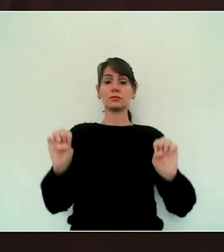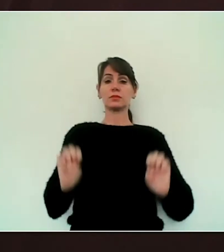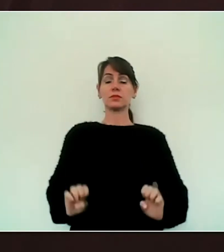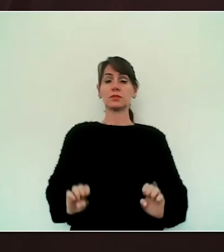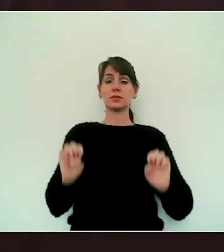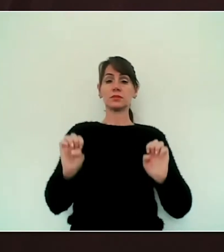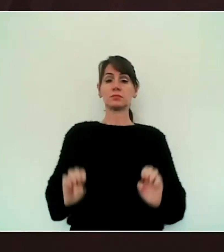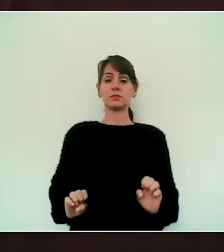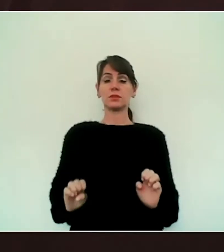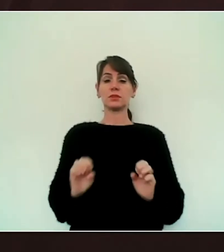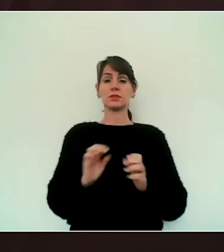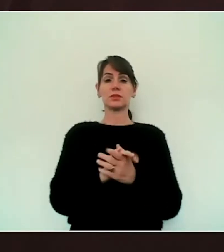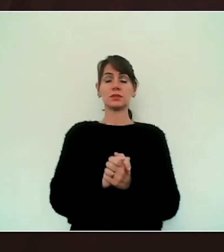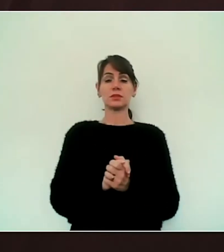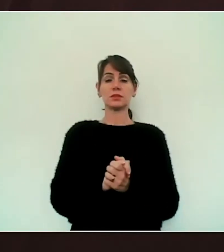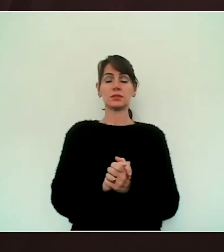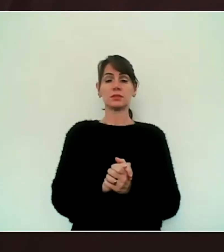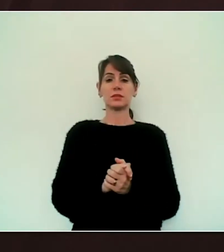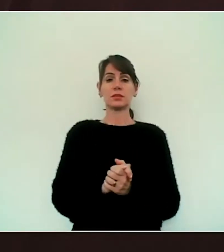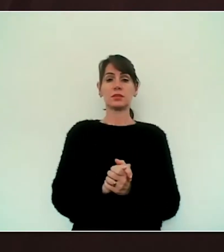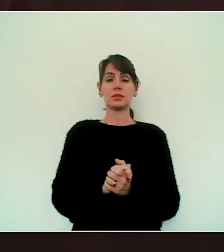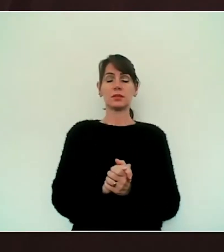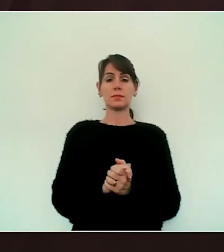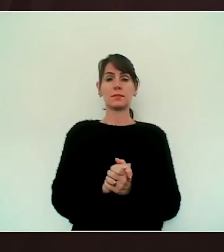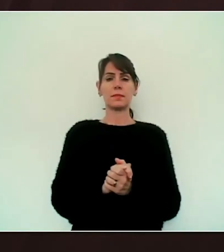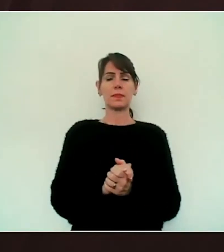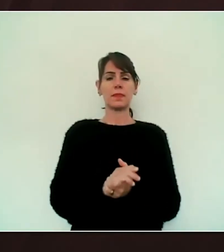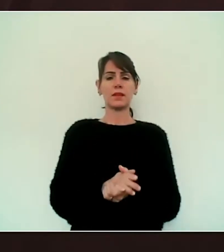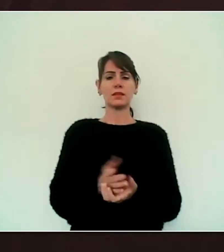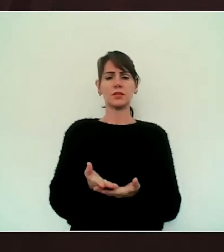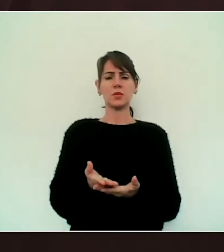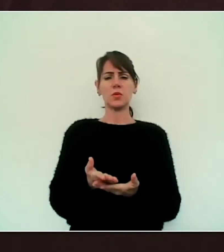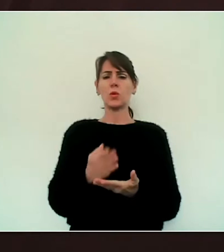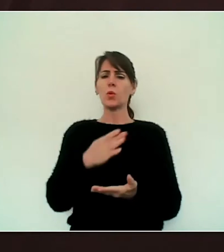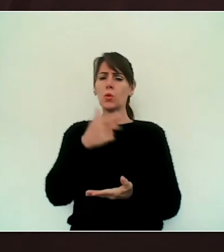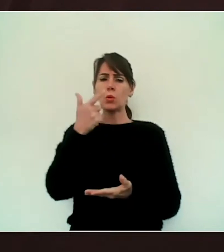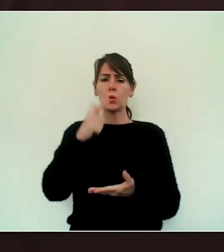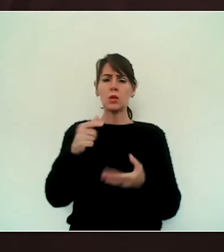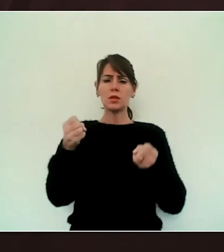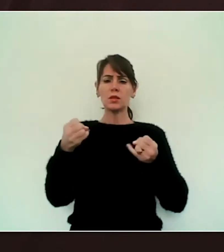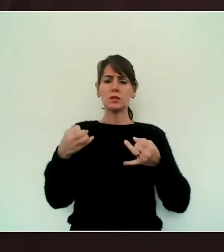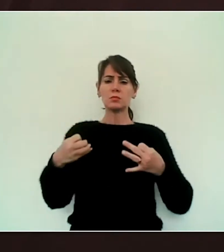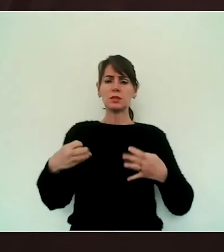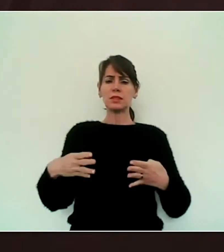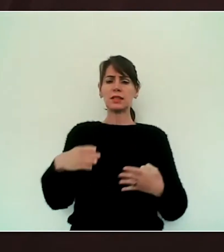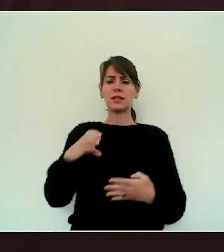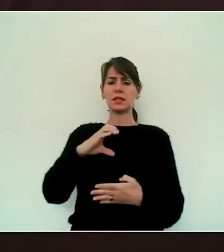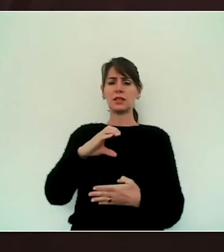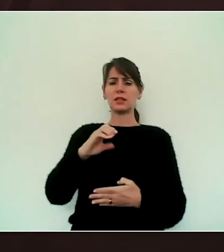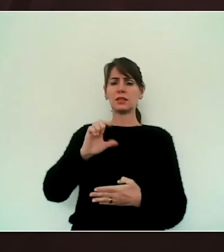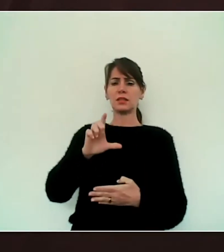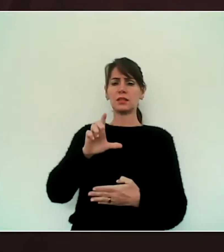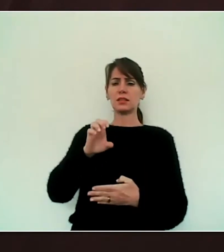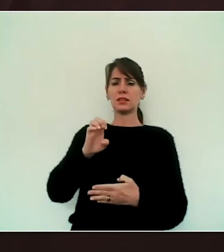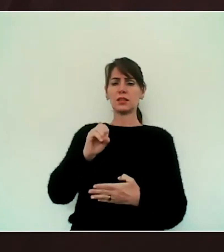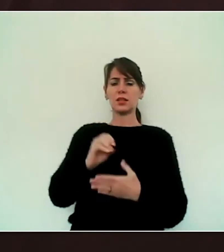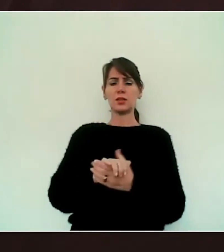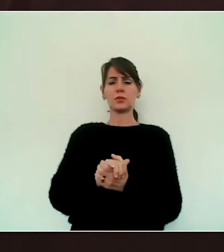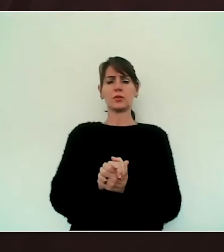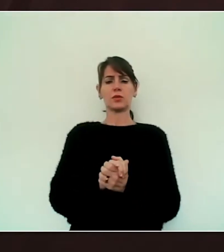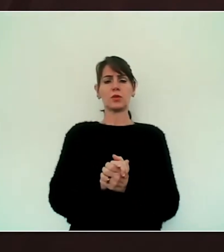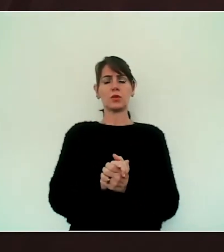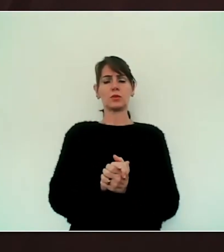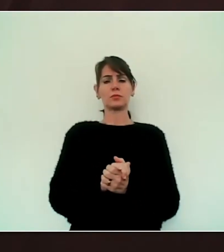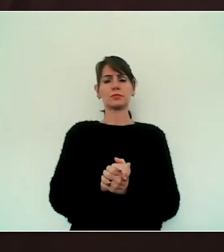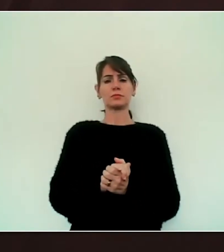difícil traçar a invasão do clericalismo, o seu modelo era a sinagoga. O clericalismo